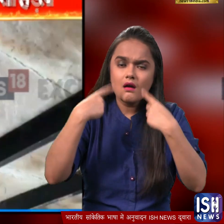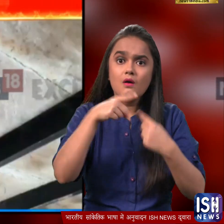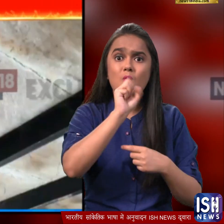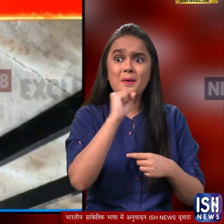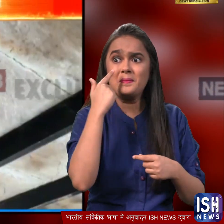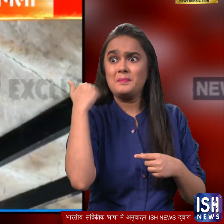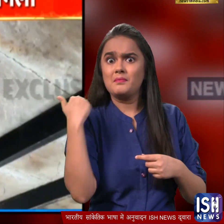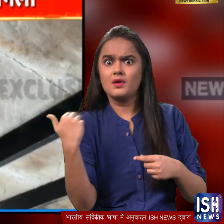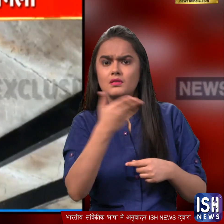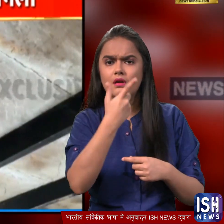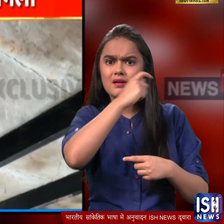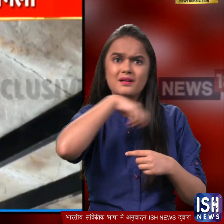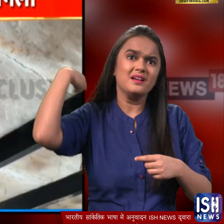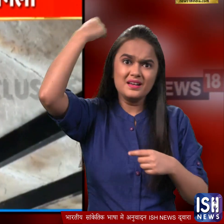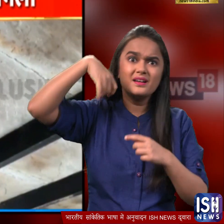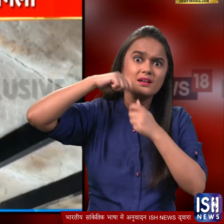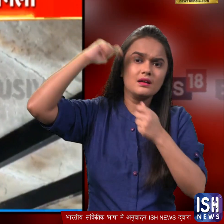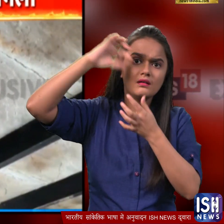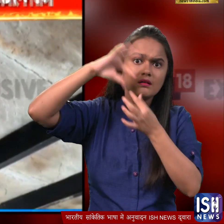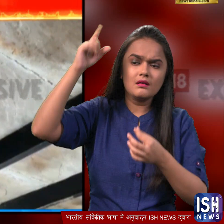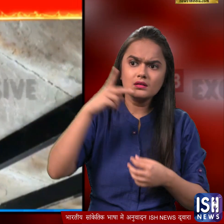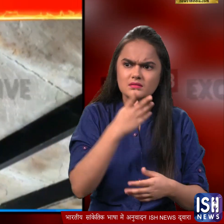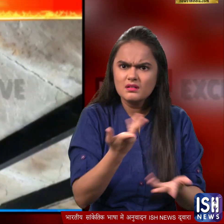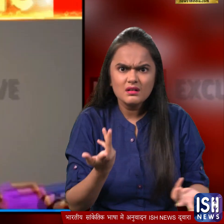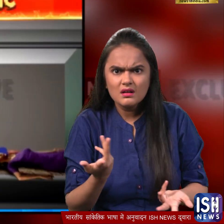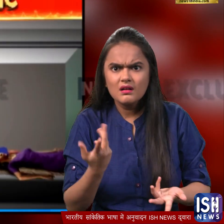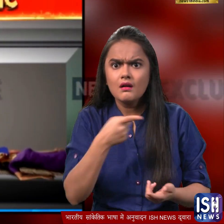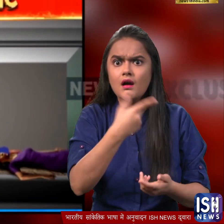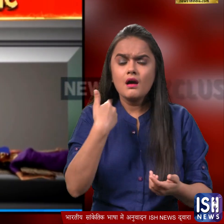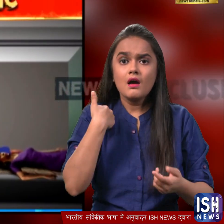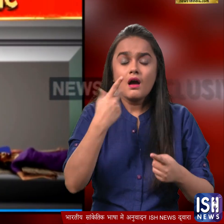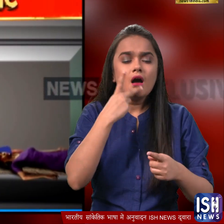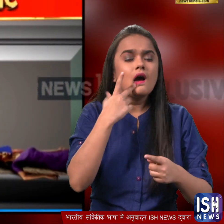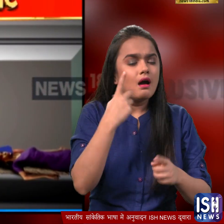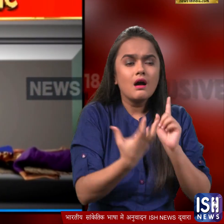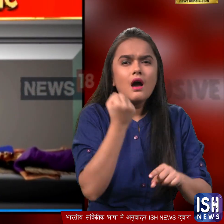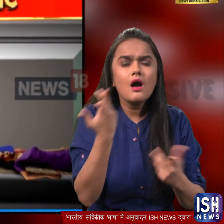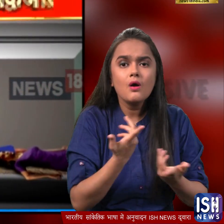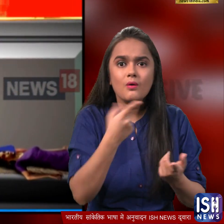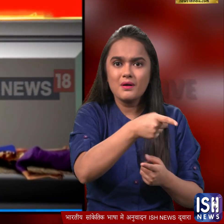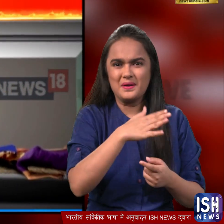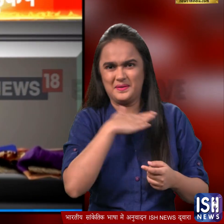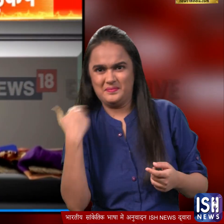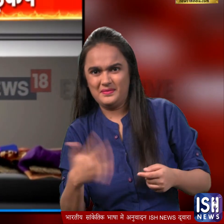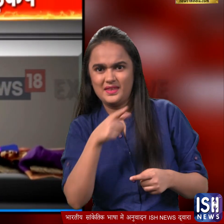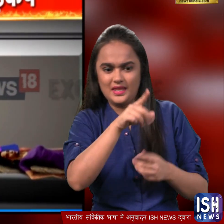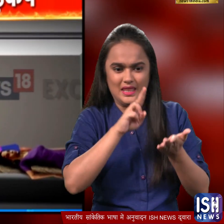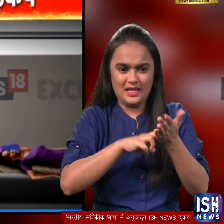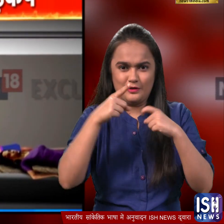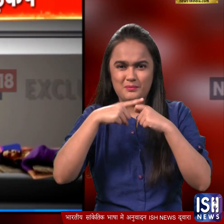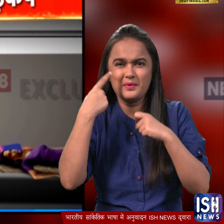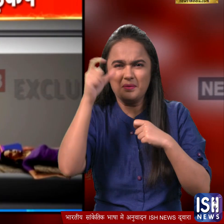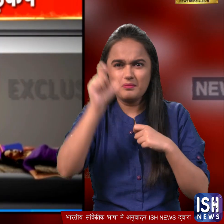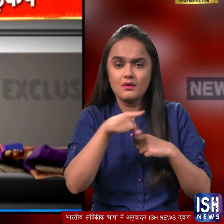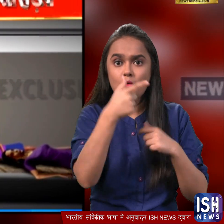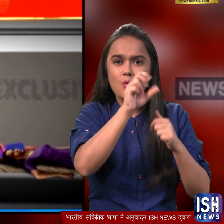आईं, जबकि चचेरे भाई ने कमरे में फांसी के लिए इस्तेमाल की गई रस्सी दिखाई। बताया गया कि इस बात का पता तब चला जब खुदकुशी करने वाले नरेश